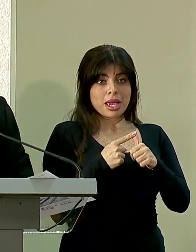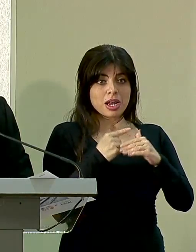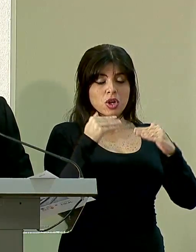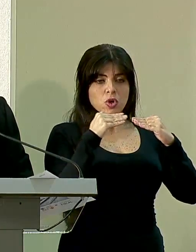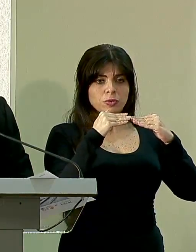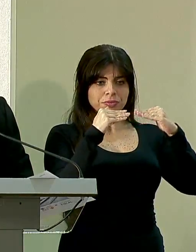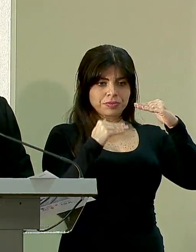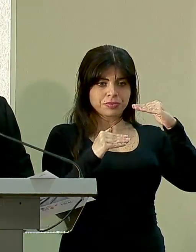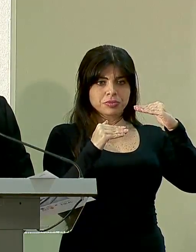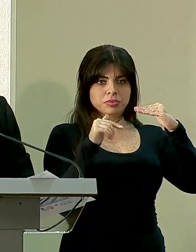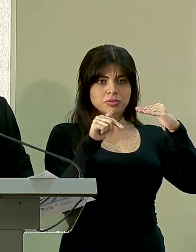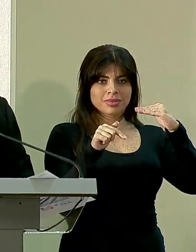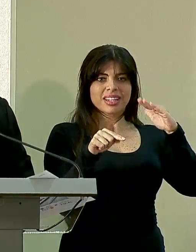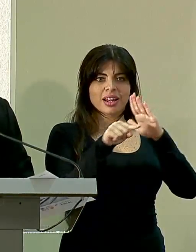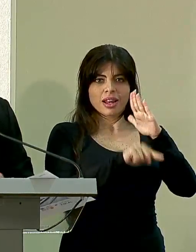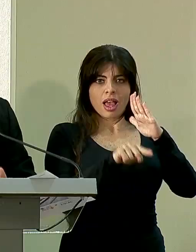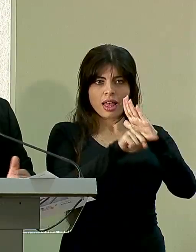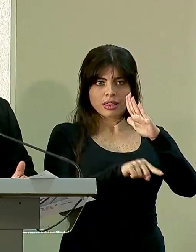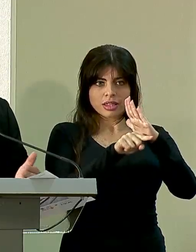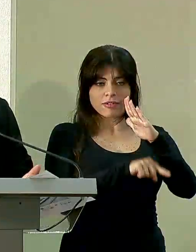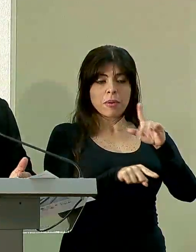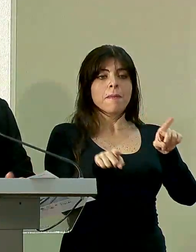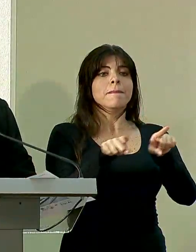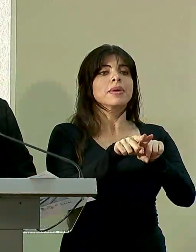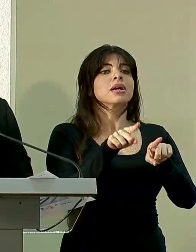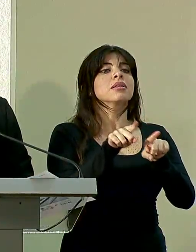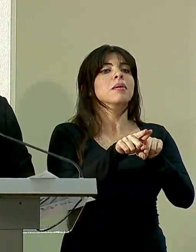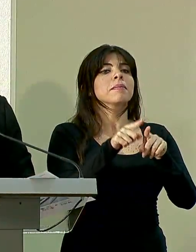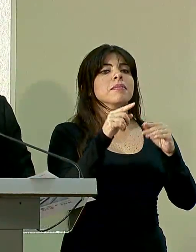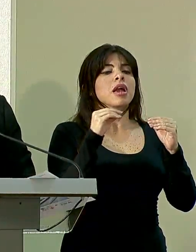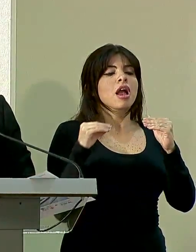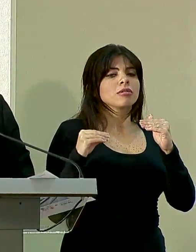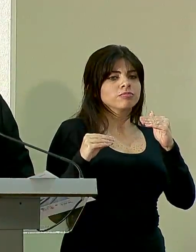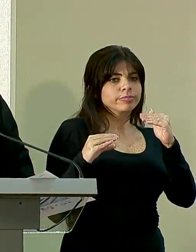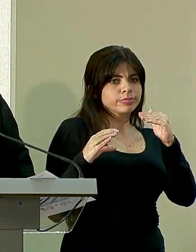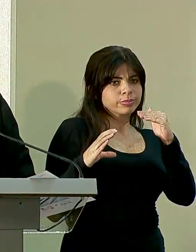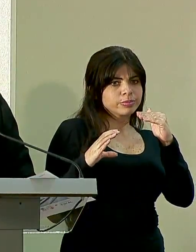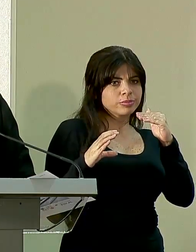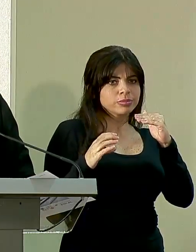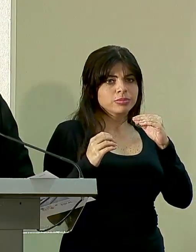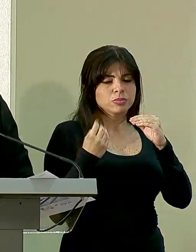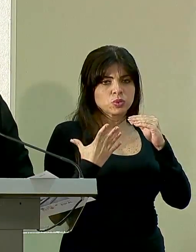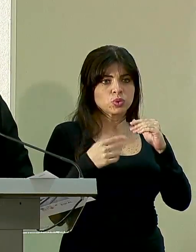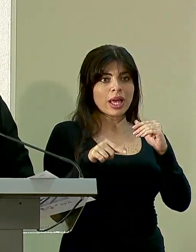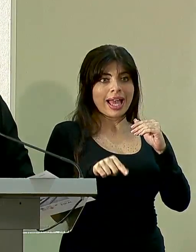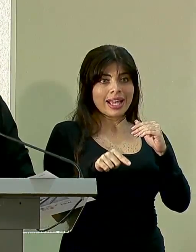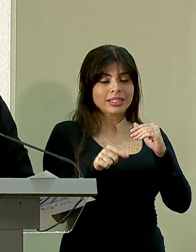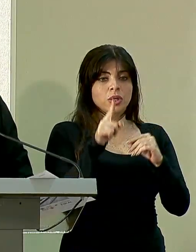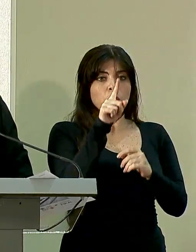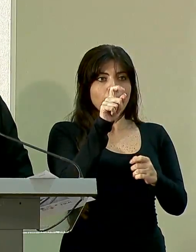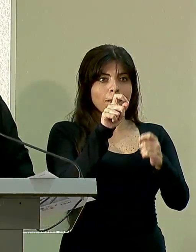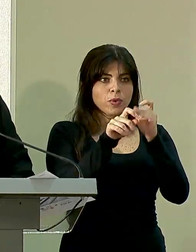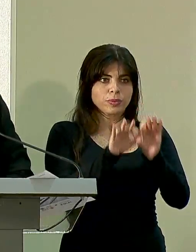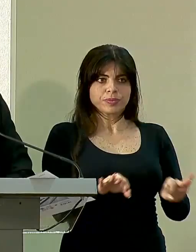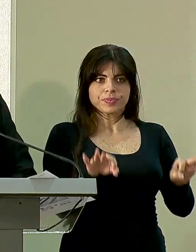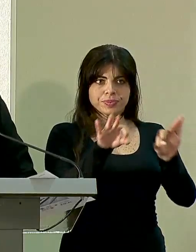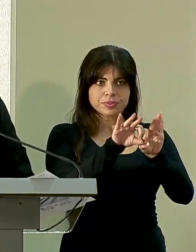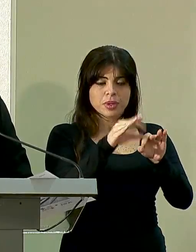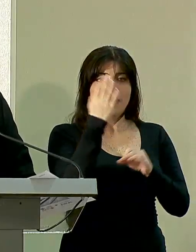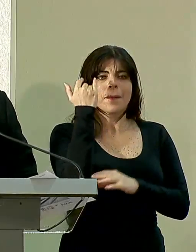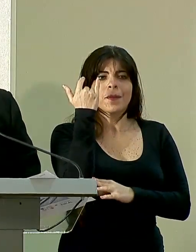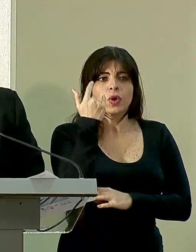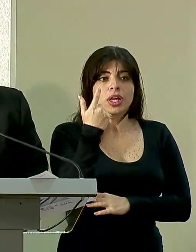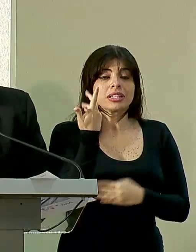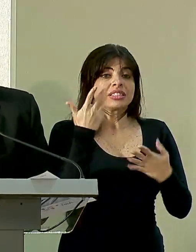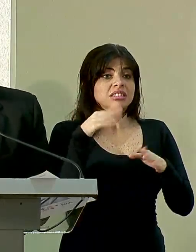es negativo, pero además viene creciendo de manera importante. Ese es un punto relevante, puesto